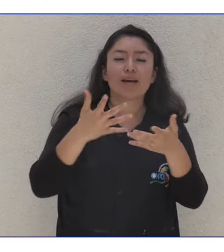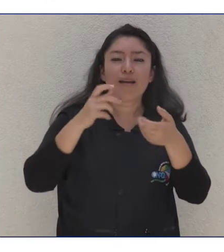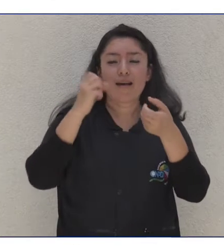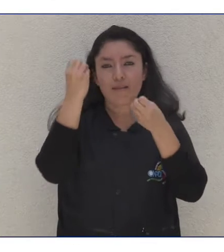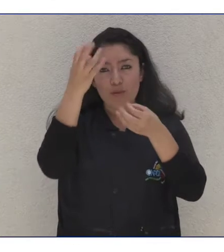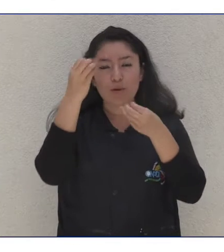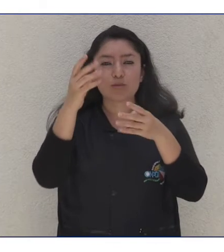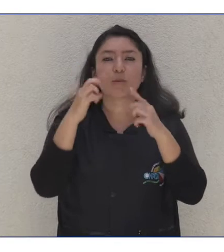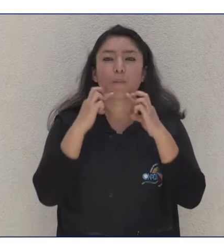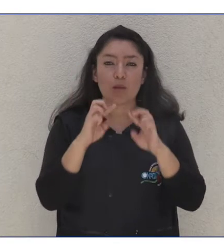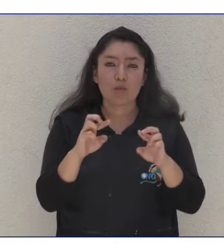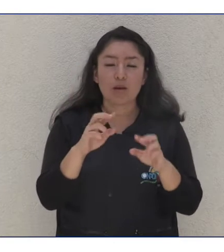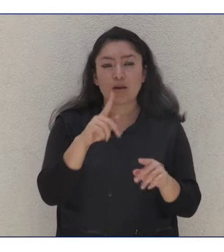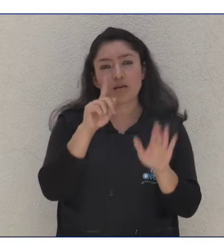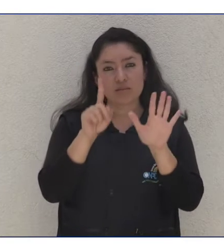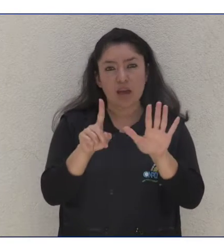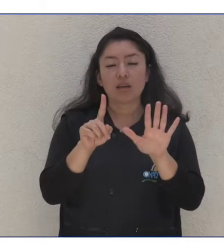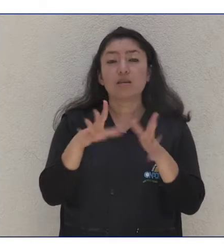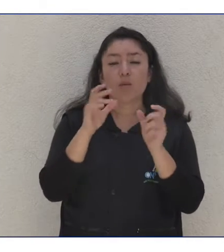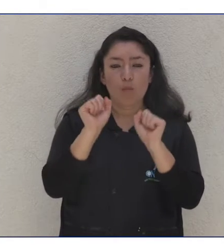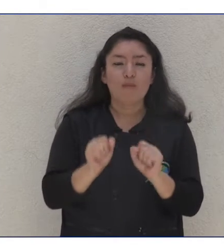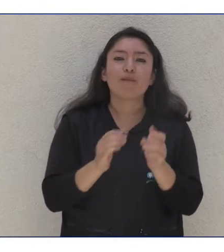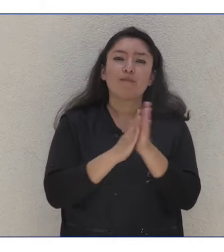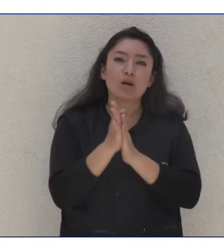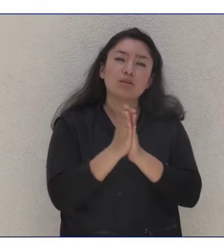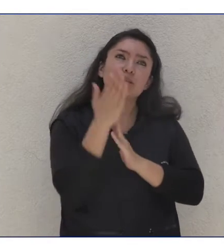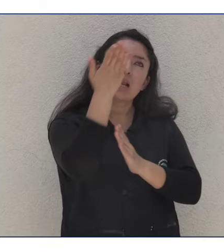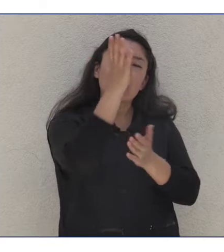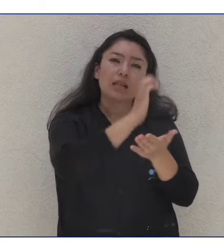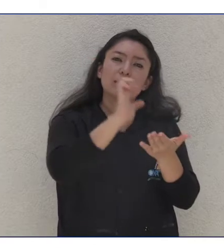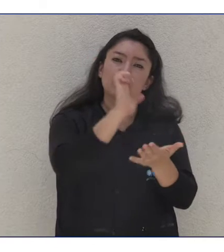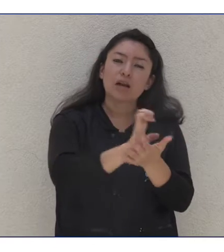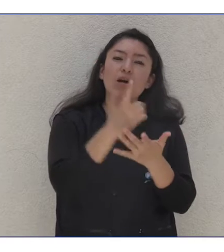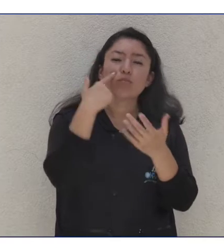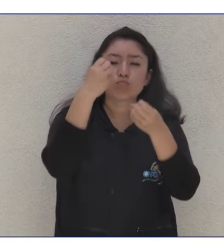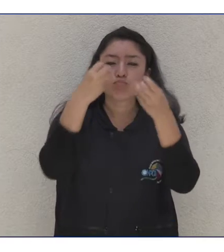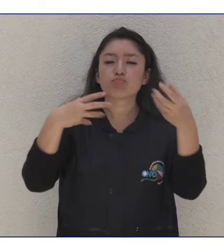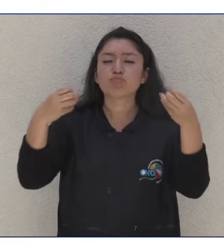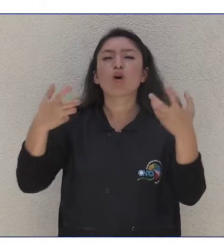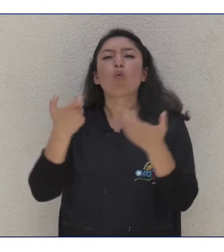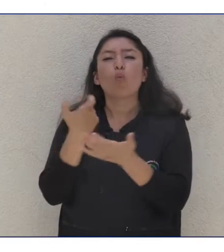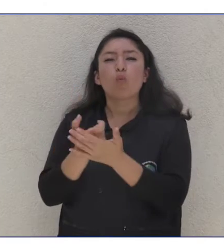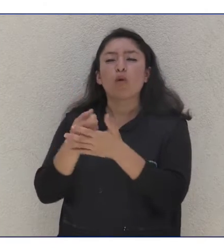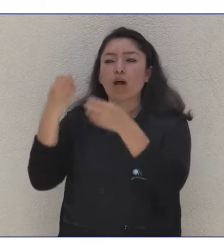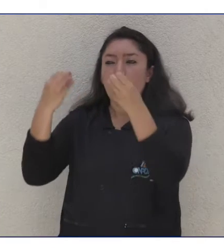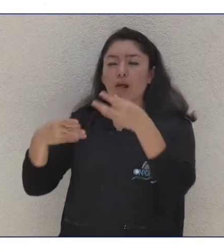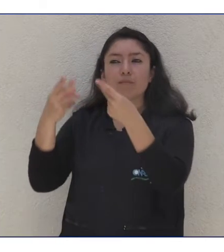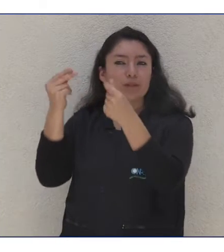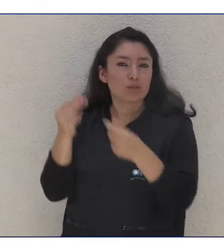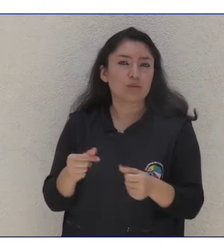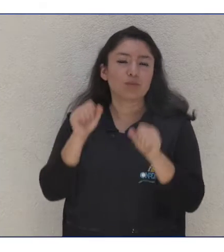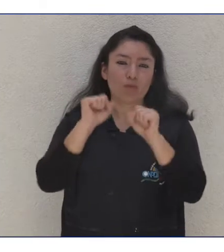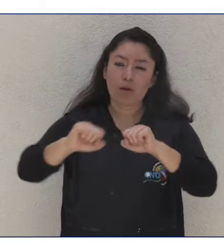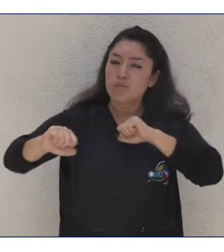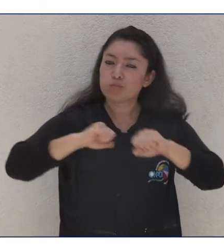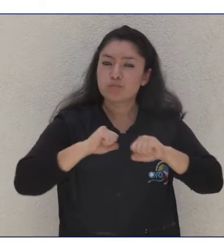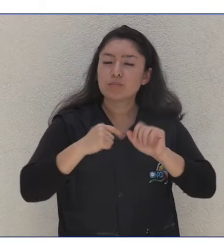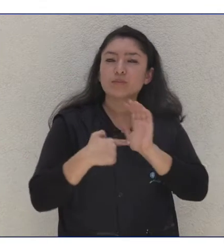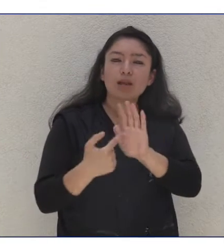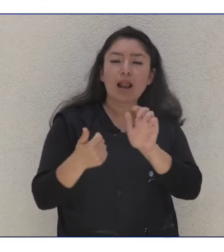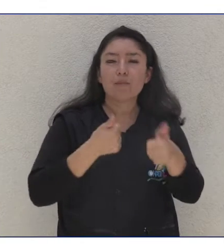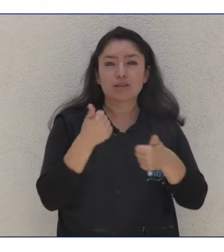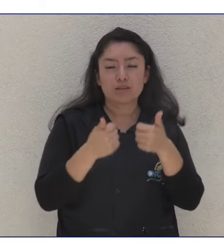información pública. 6. Favorecer por el Estado la rendición de cuenta a los gobernados, de manera que puedan auditar el desempeño